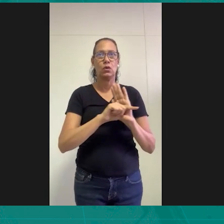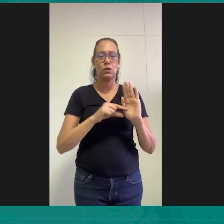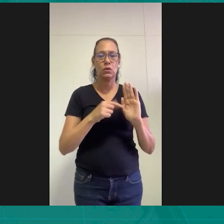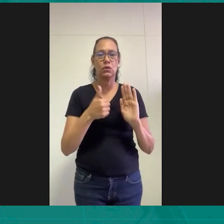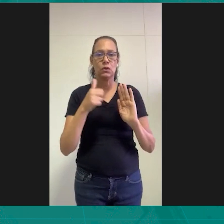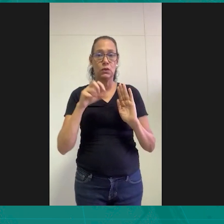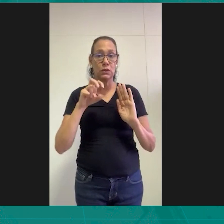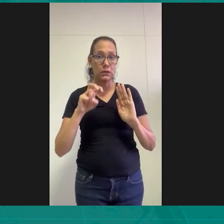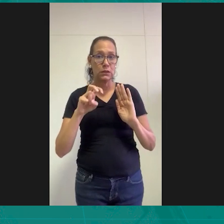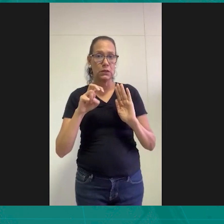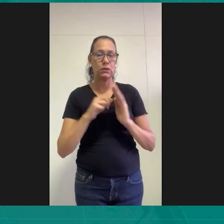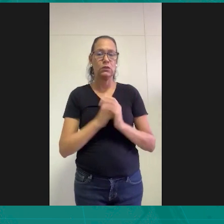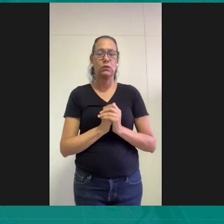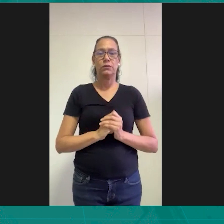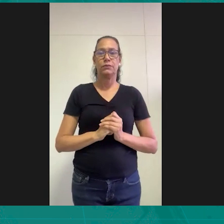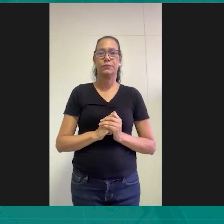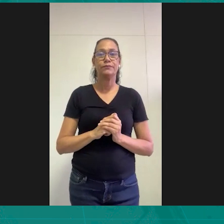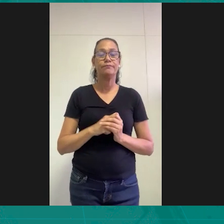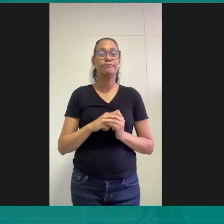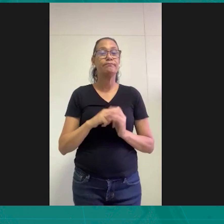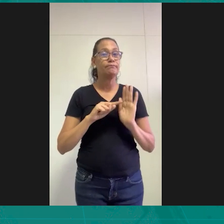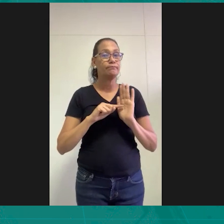Ali diz o quê?